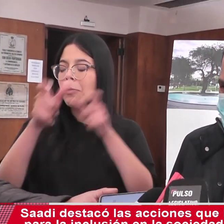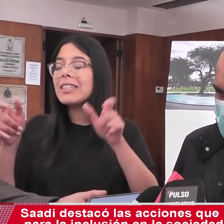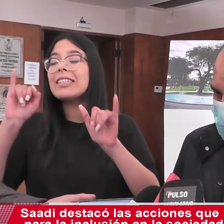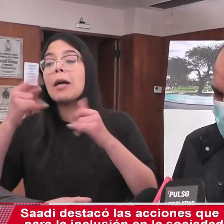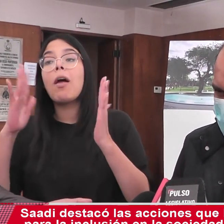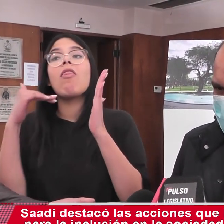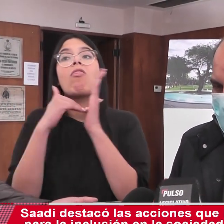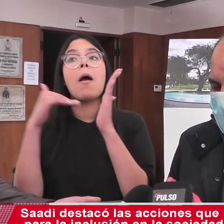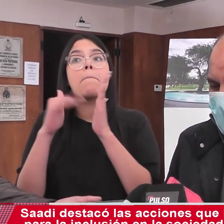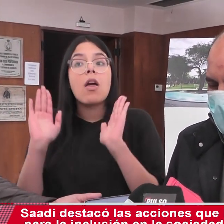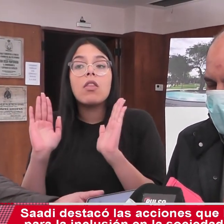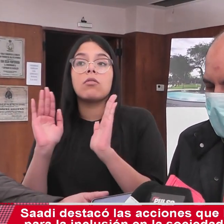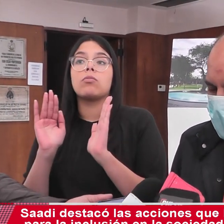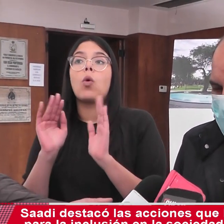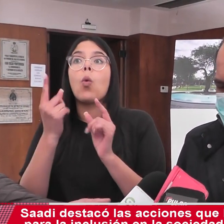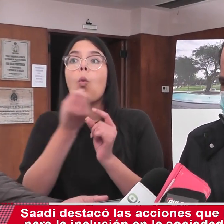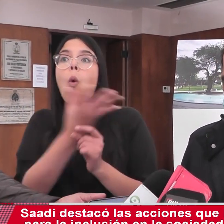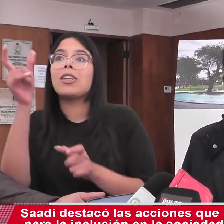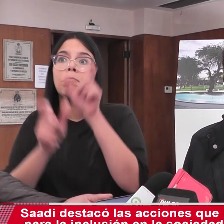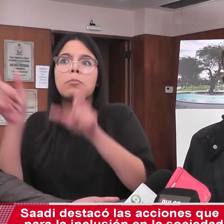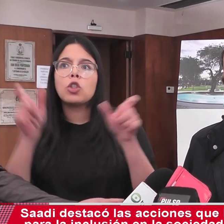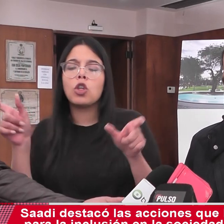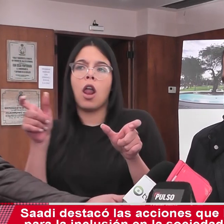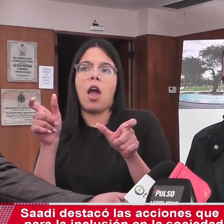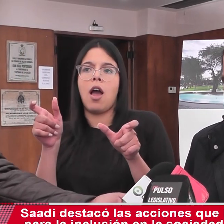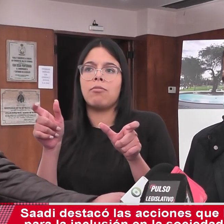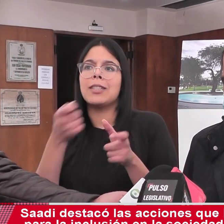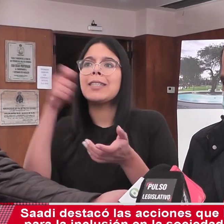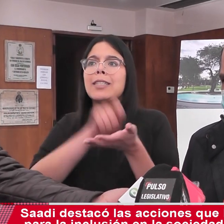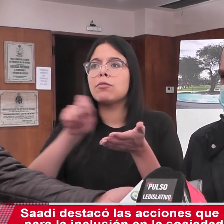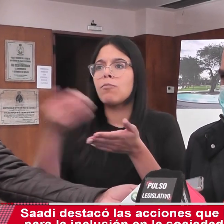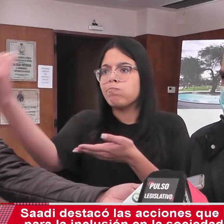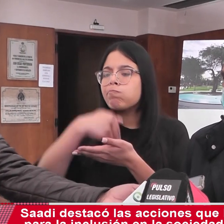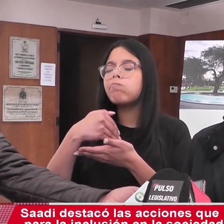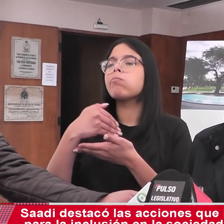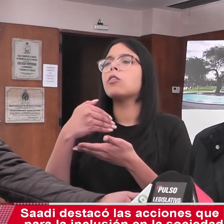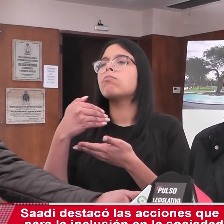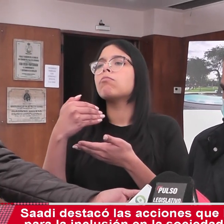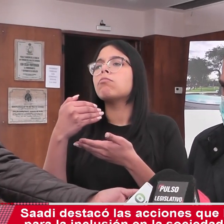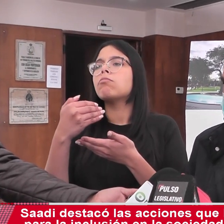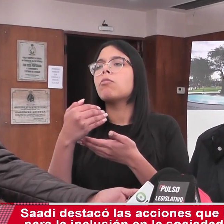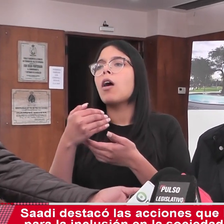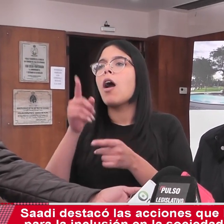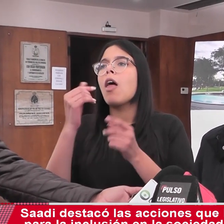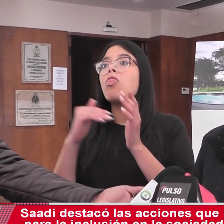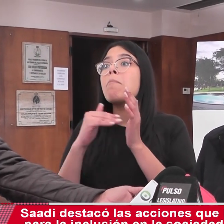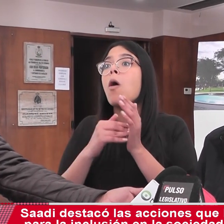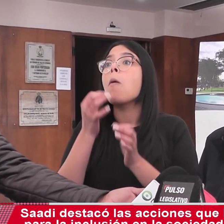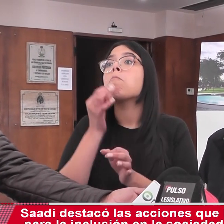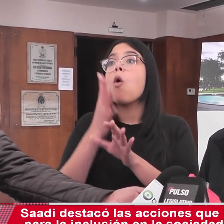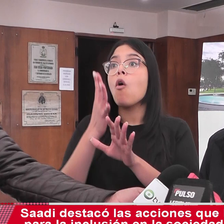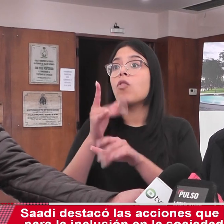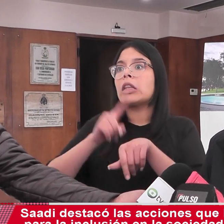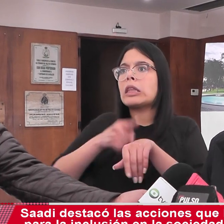que depende el número de inscripto de la cantidad de profesores que puedan